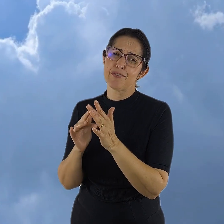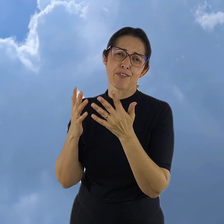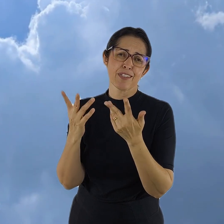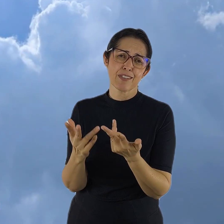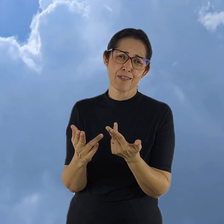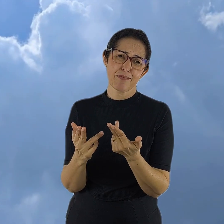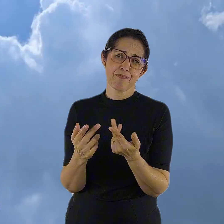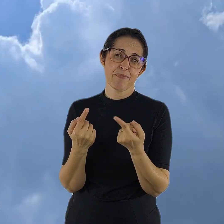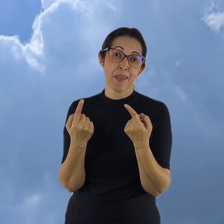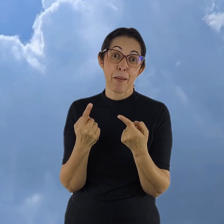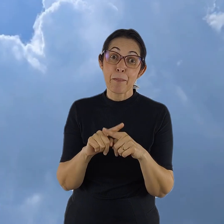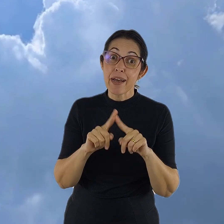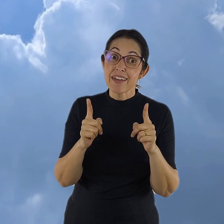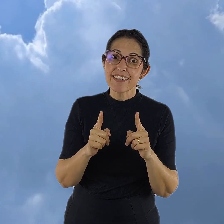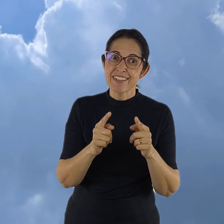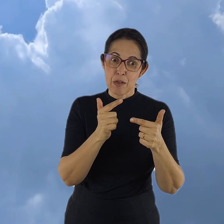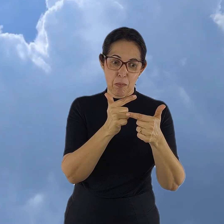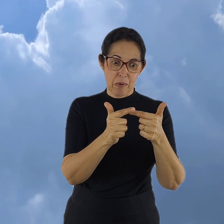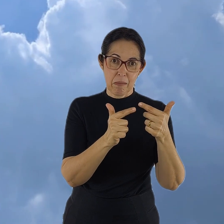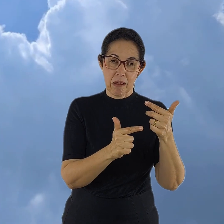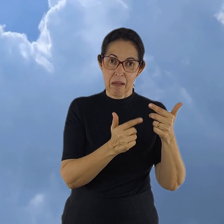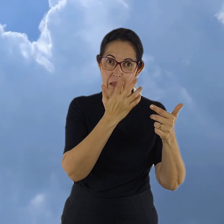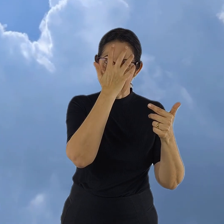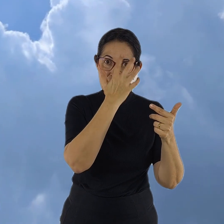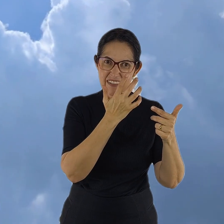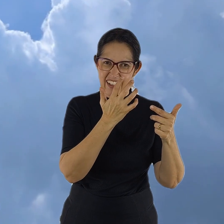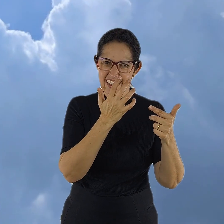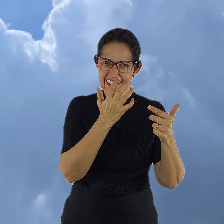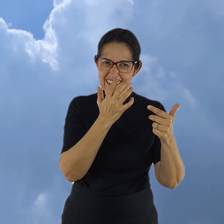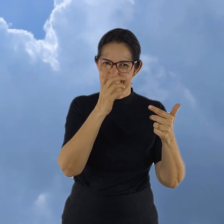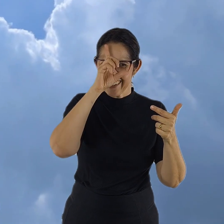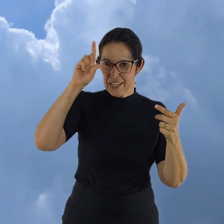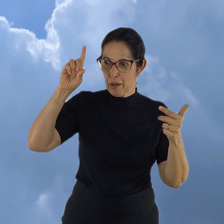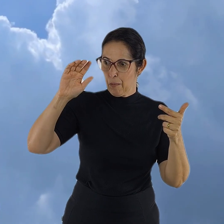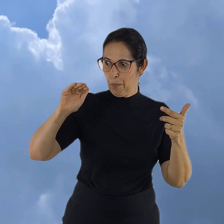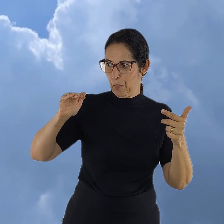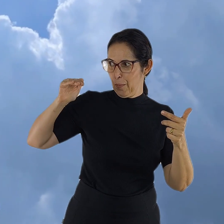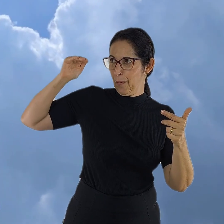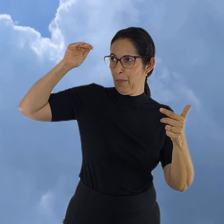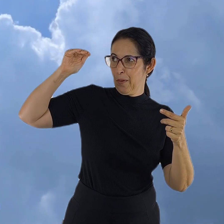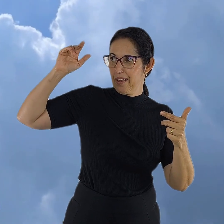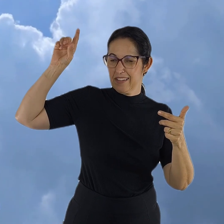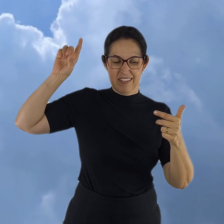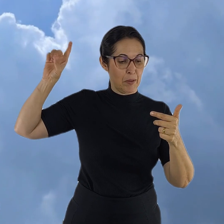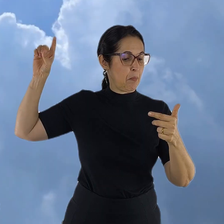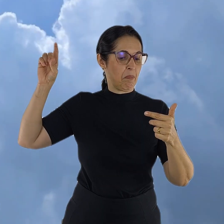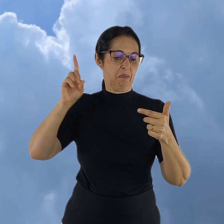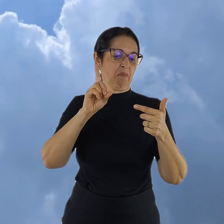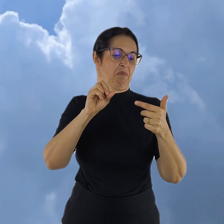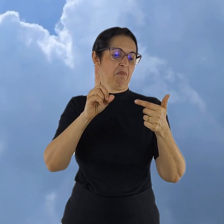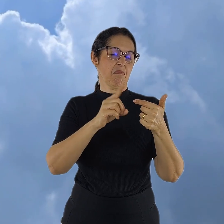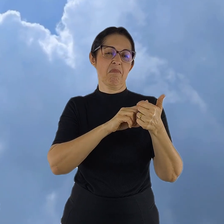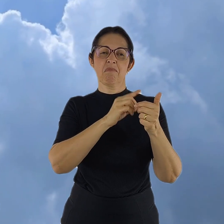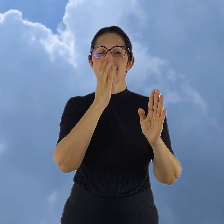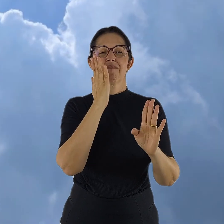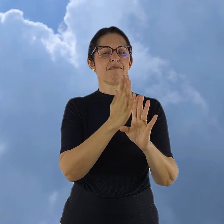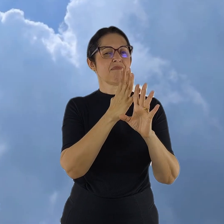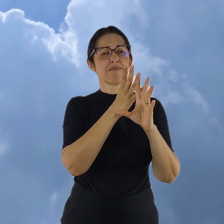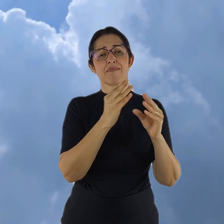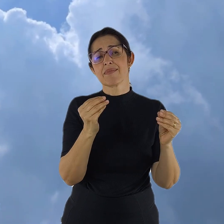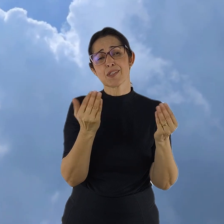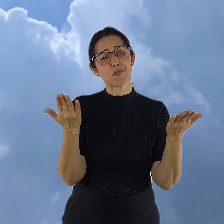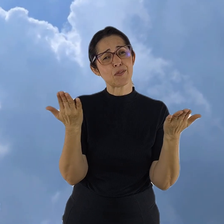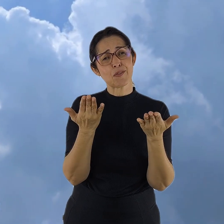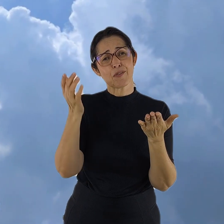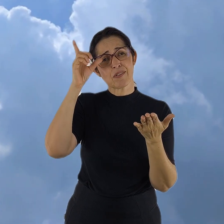ser mais fortes do que o nosso Deus, mais forte do que o Senhor Jesus. E é o Senhor que está agindo nessa noite, que está